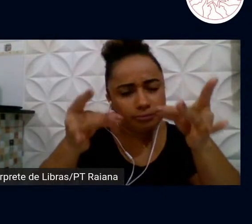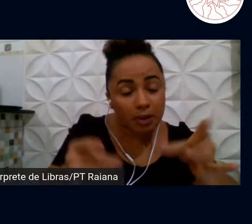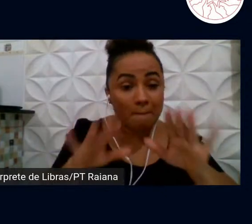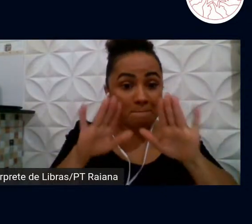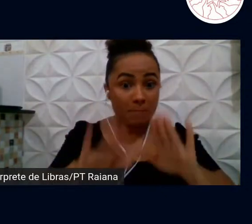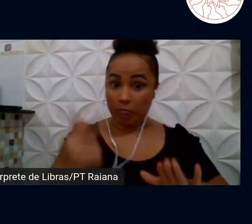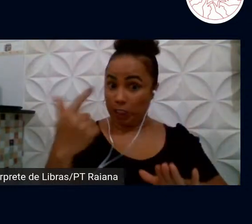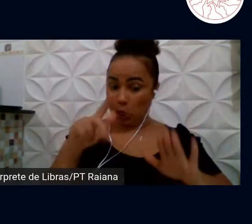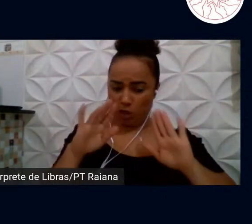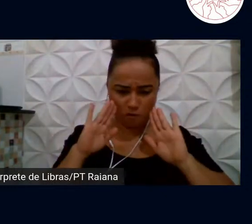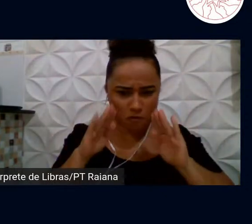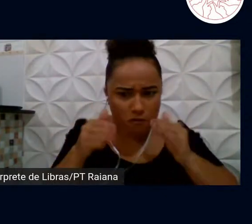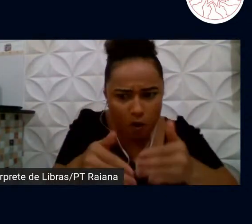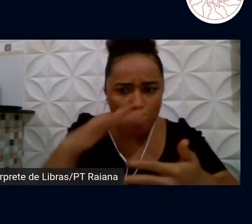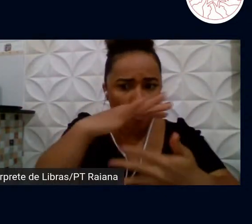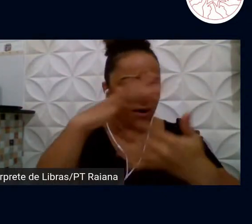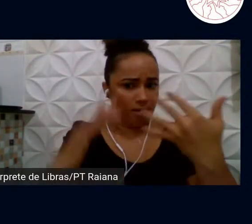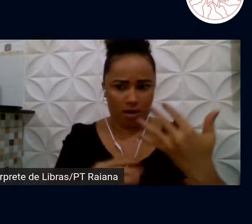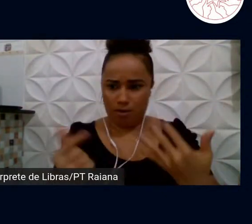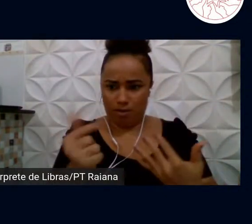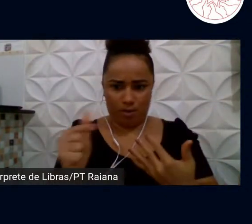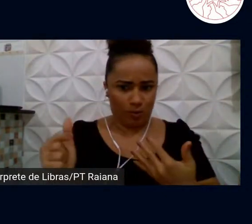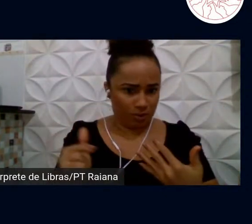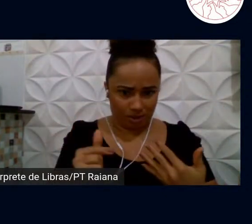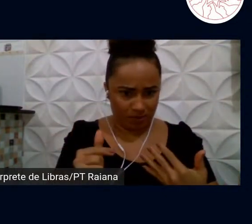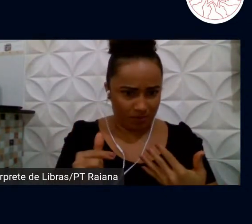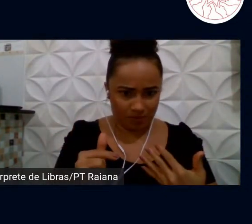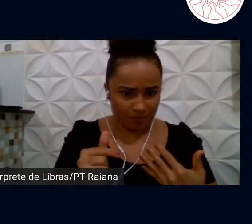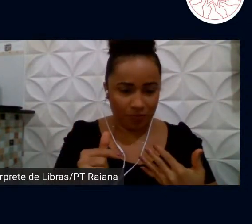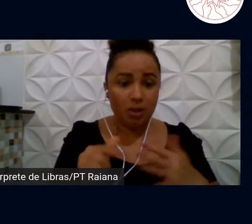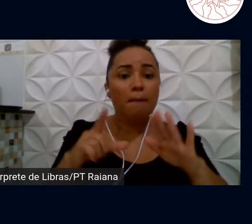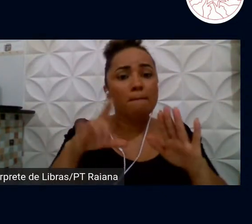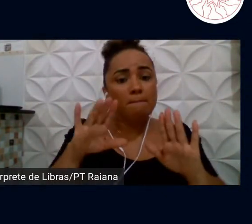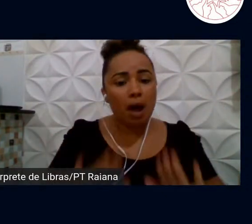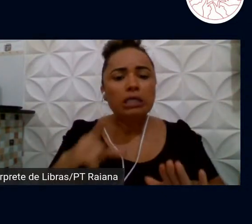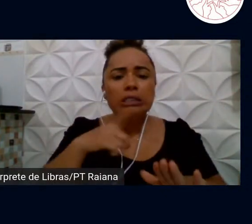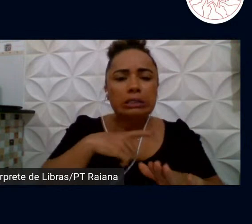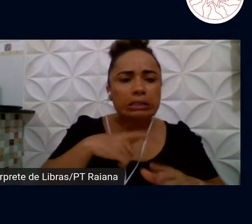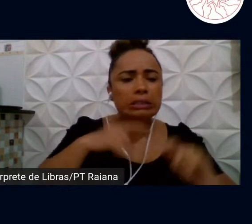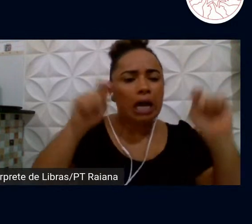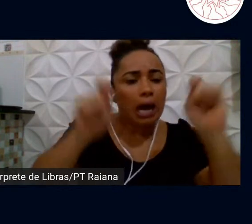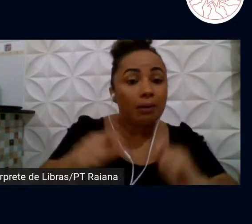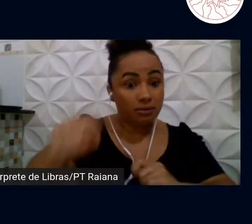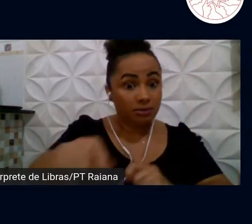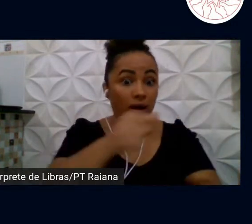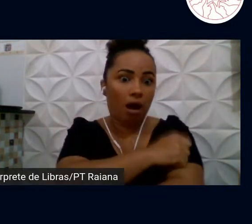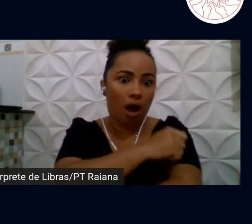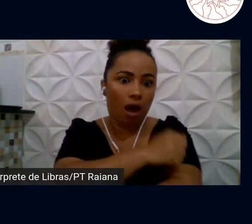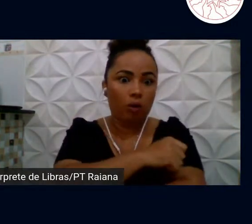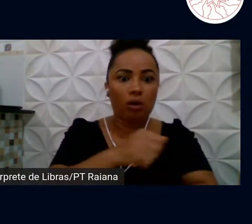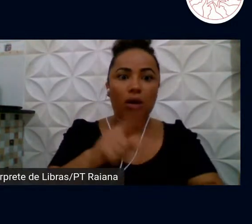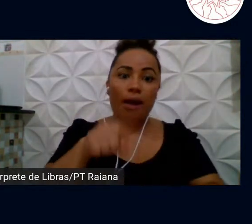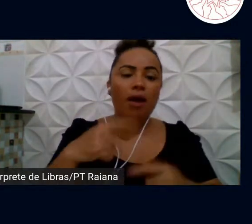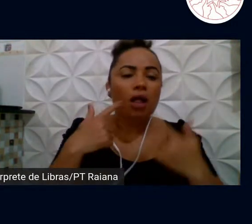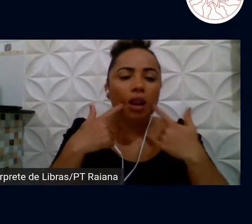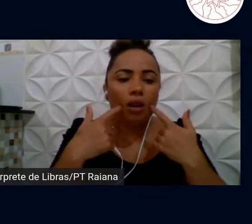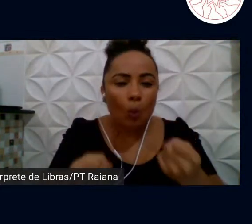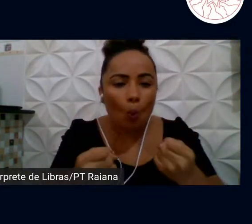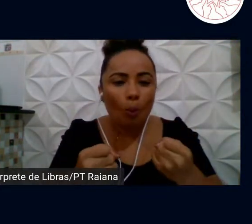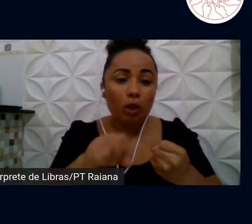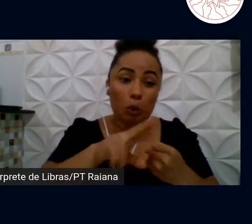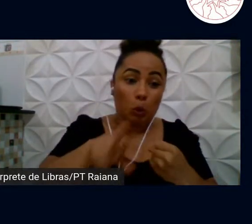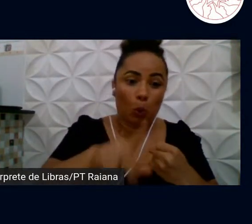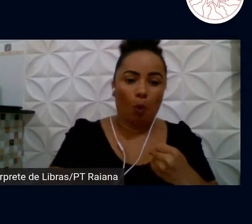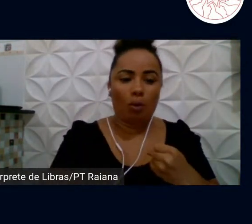não foca na Libras, mas coloca a Libras como uma das possibilidades de linguagem que o aluno, isso eu tô chamando linguagem no sentido não de